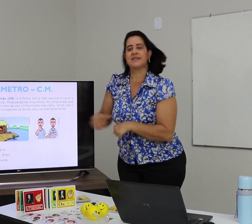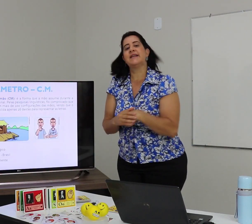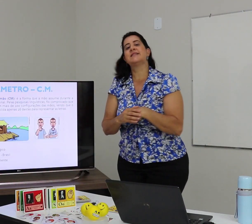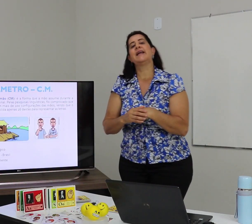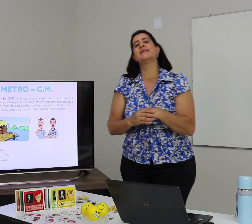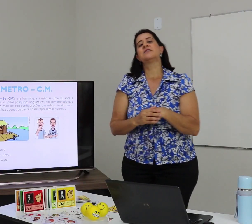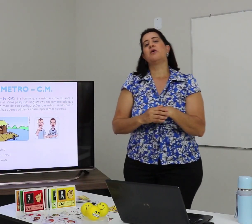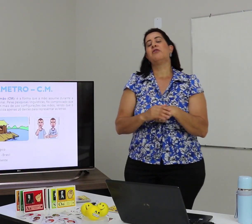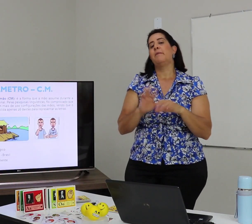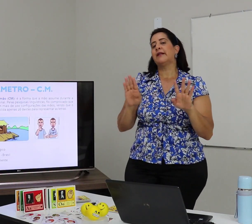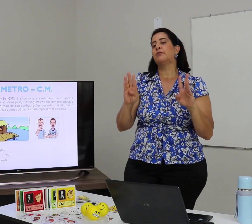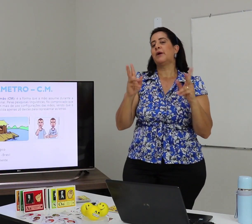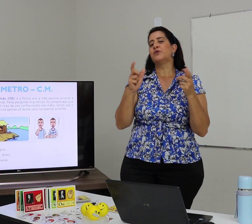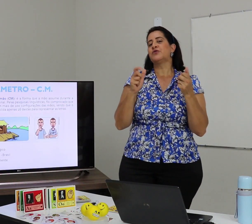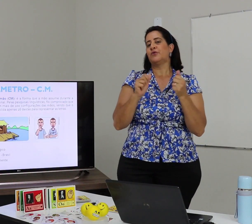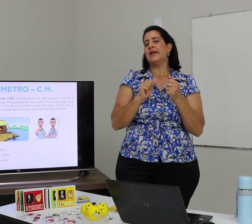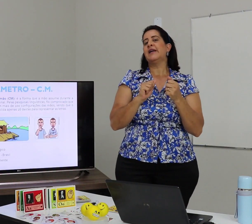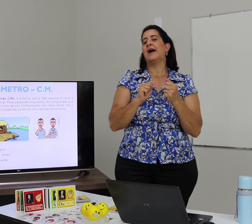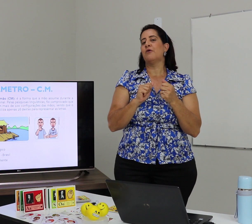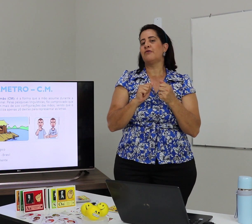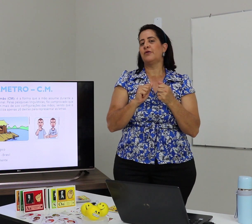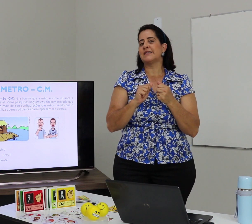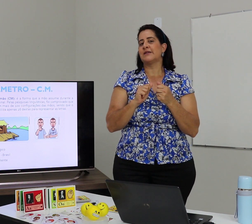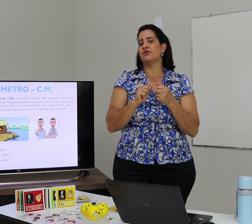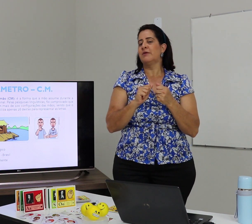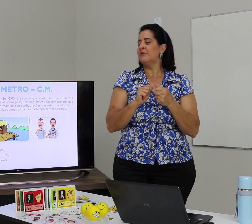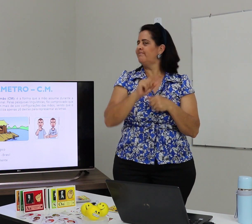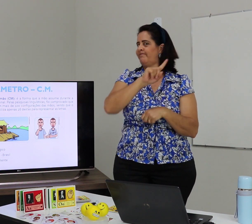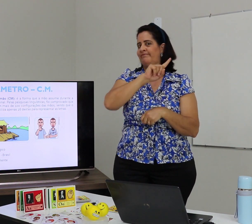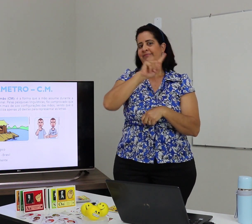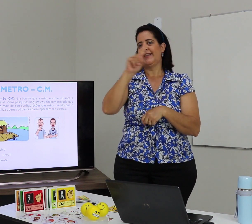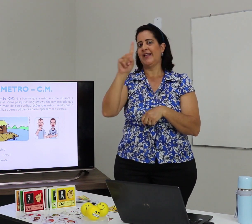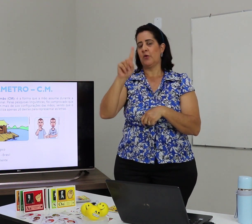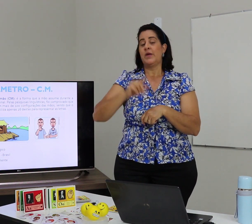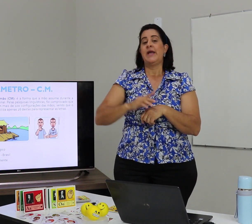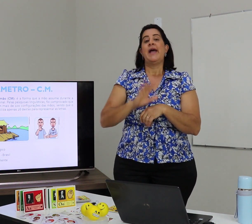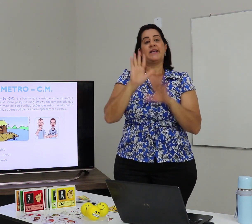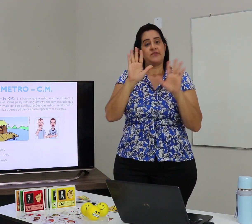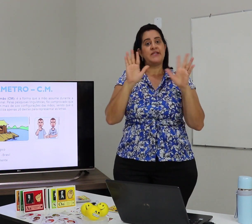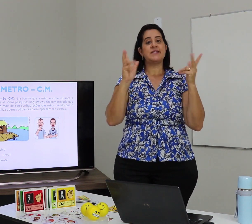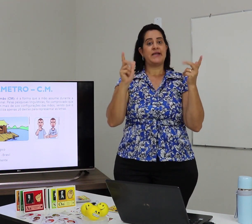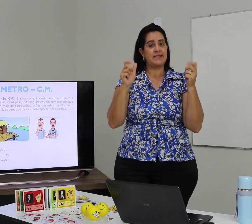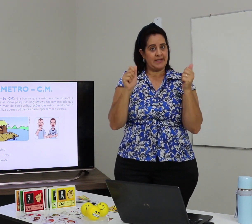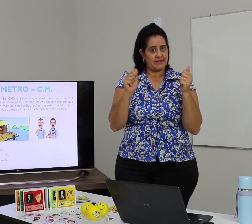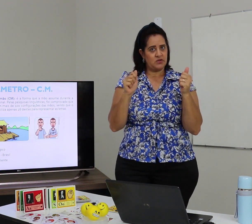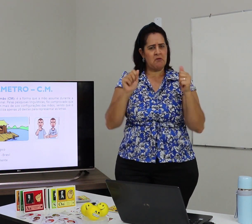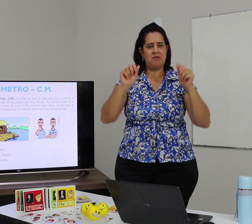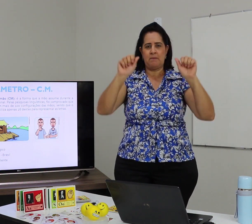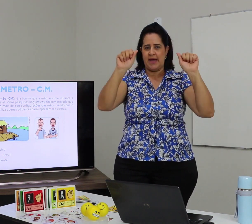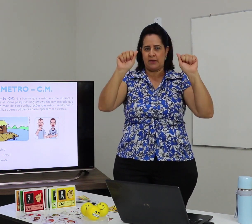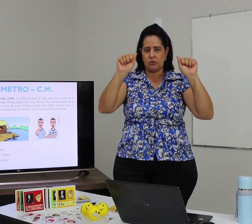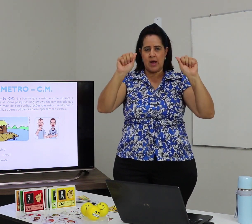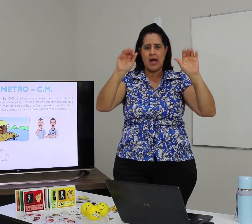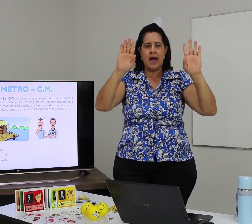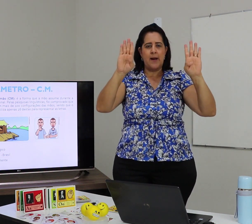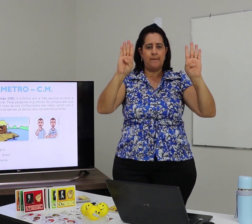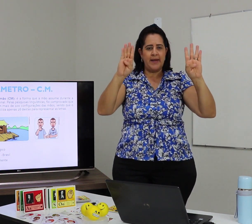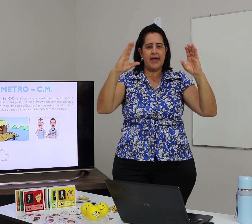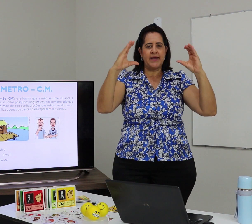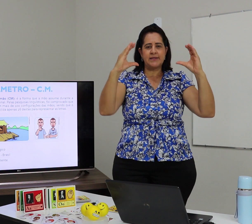26 letras do alfabeto para construir a configuração de mão? Não. As 26 letras do alfabeto, A, B,